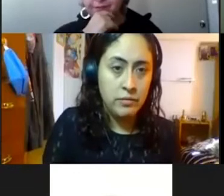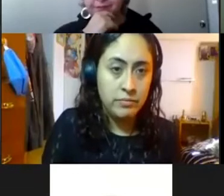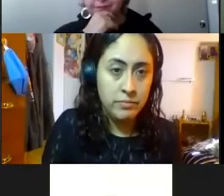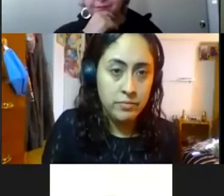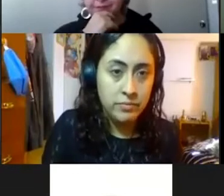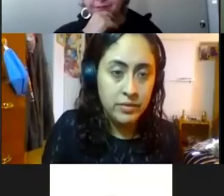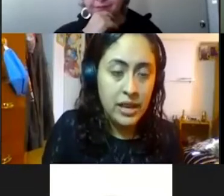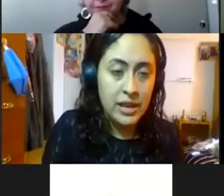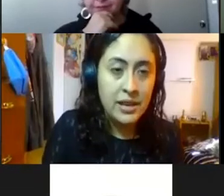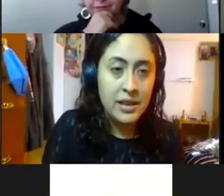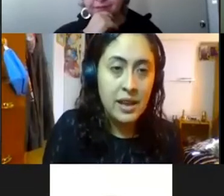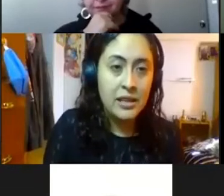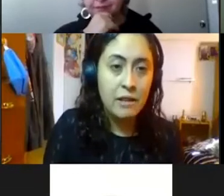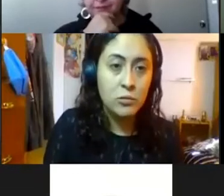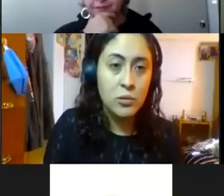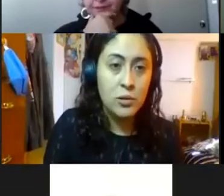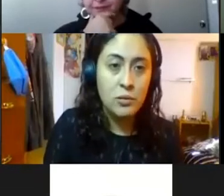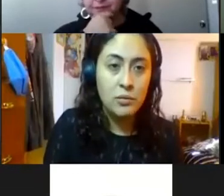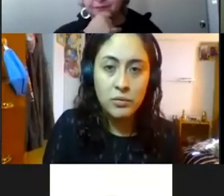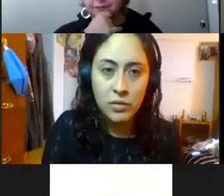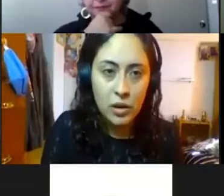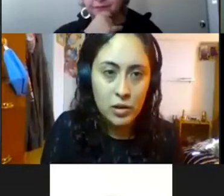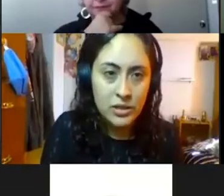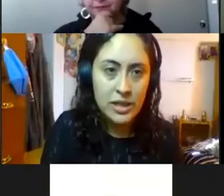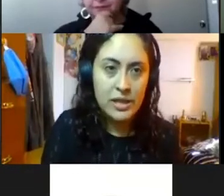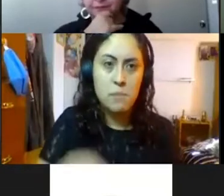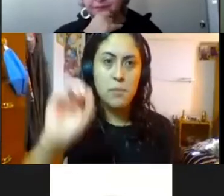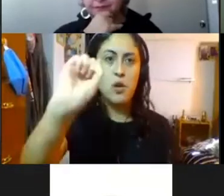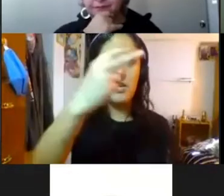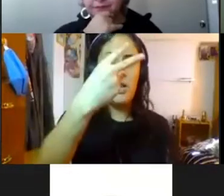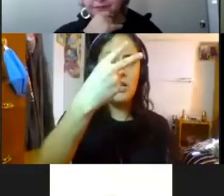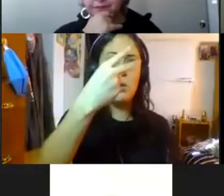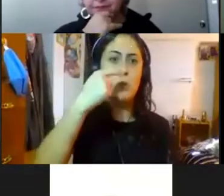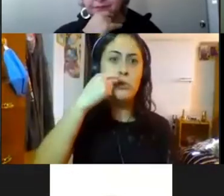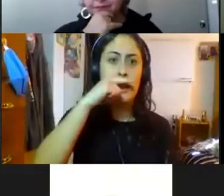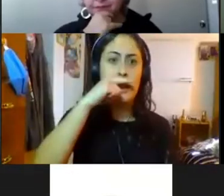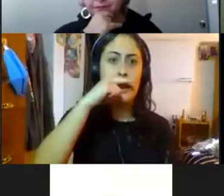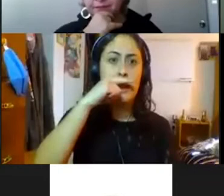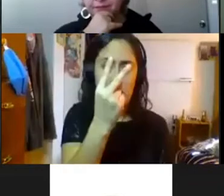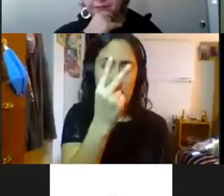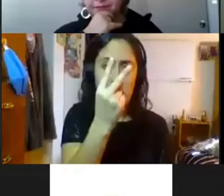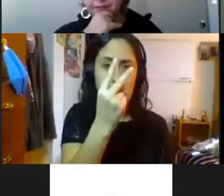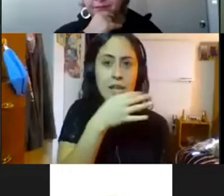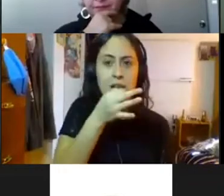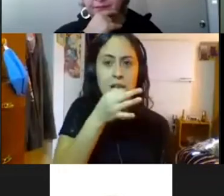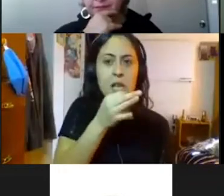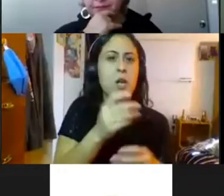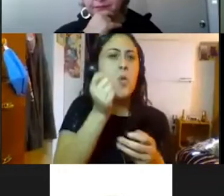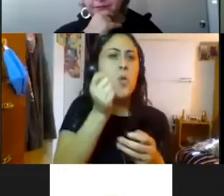bueno, de aquí en adelante a futuro, no lo sé, dice, pero la segunda pregunta,